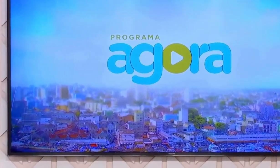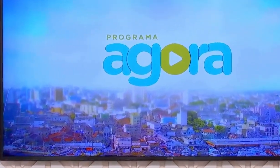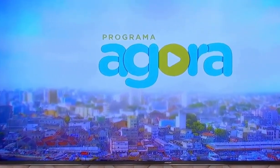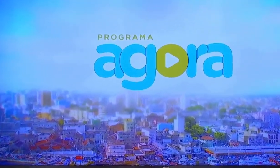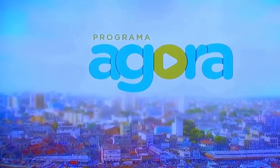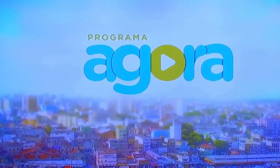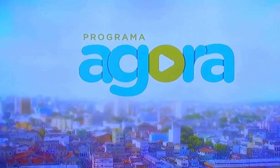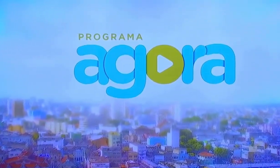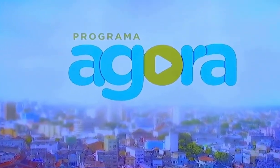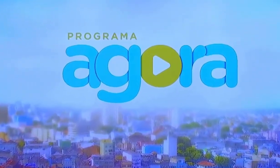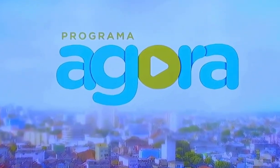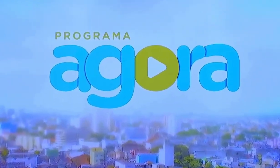que eu tô Sexto